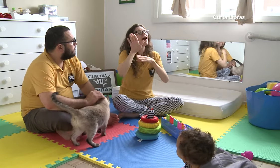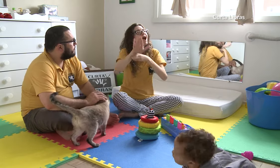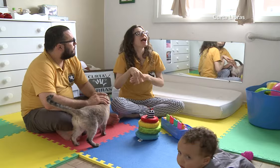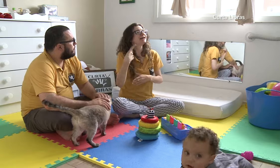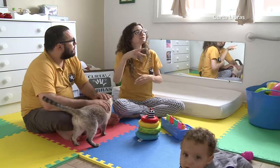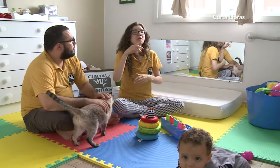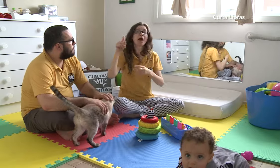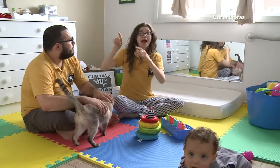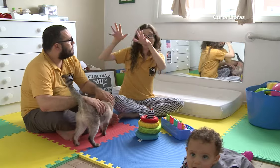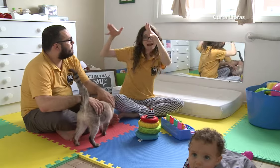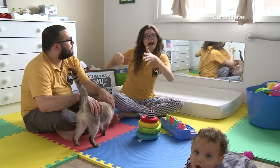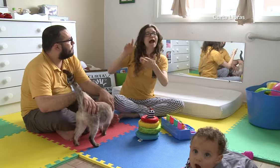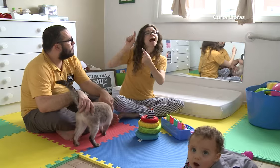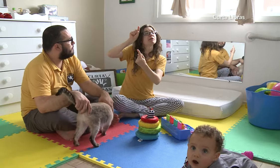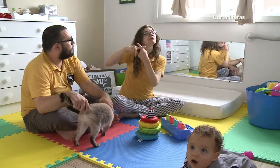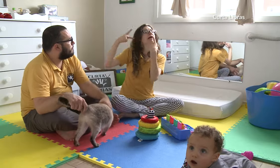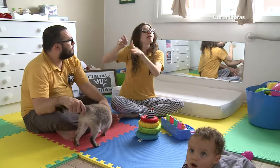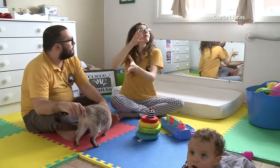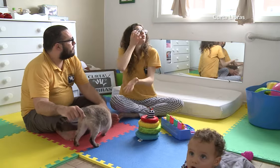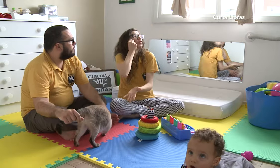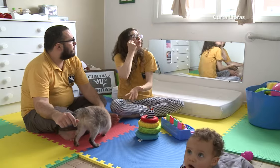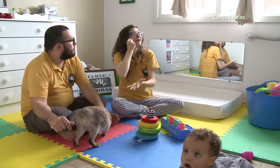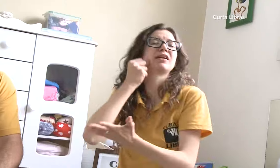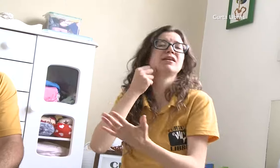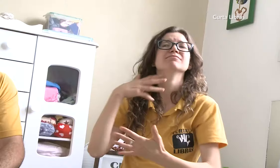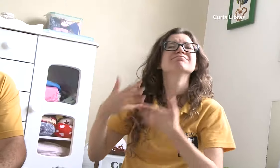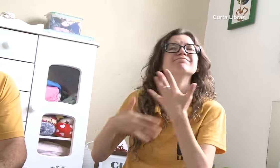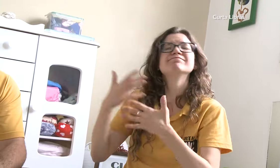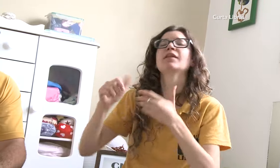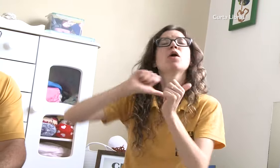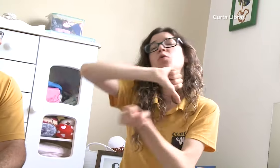desenvolve então a autonomia de acordo com a proposta montessoriana.